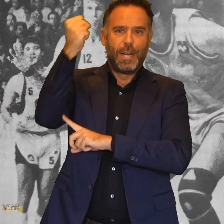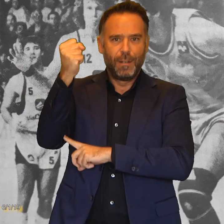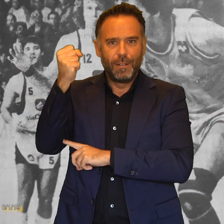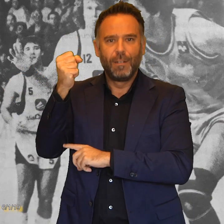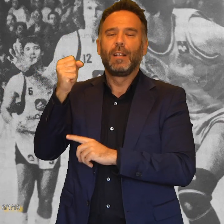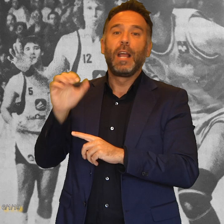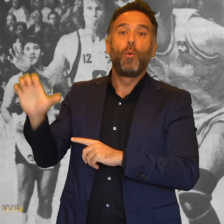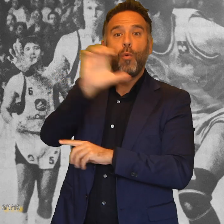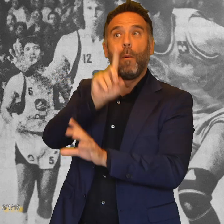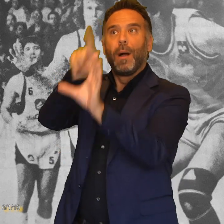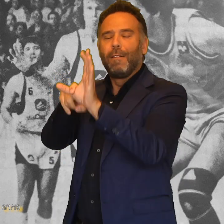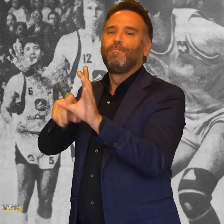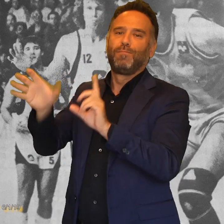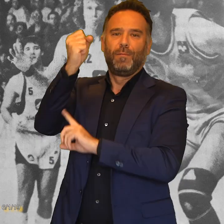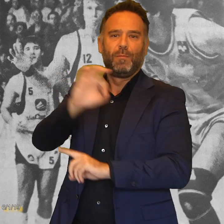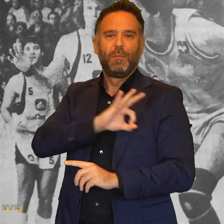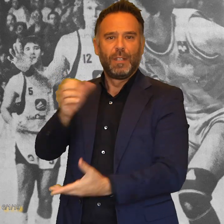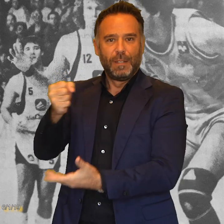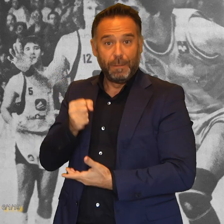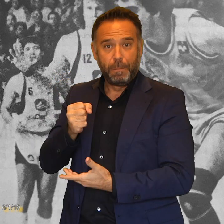su primer entorchado europeo.